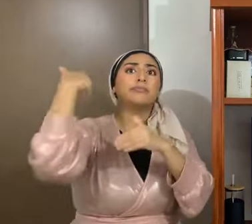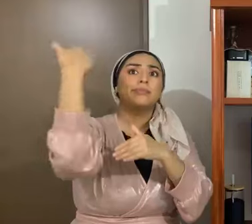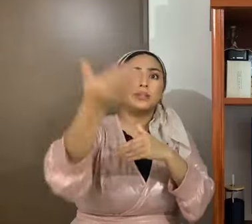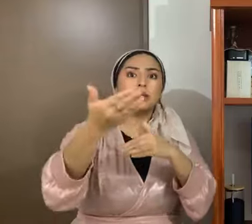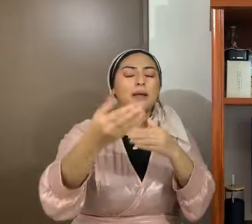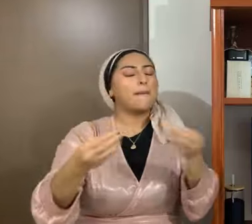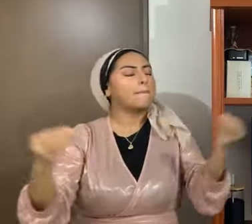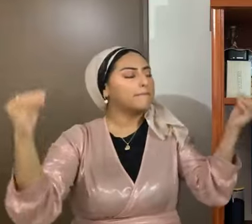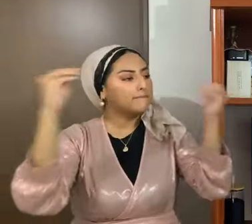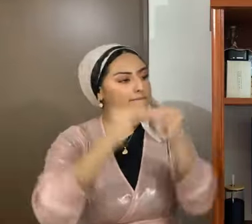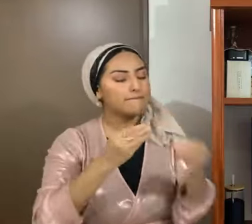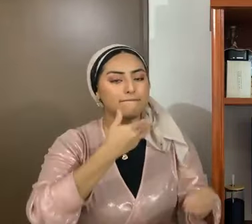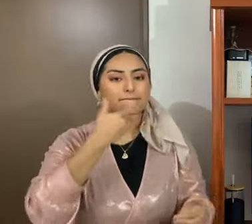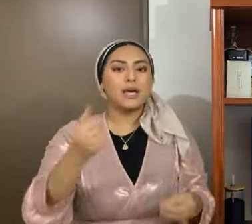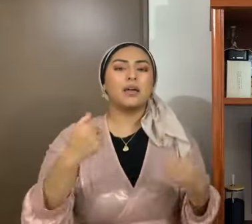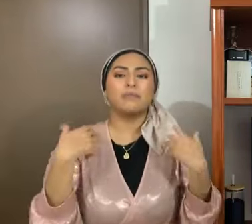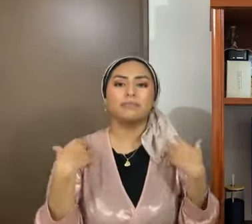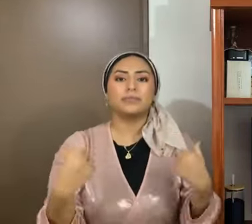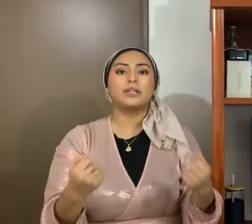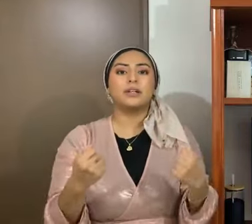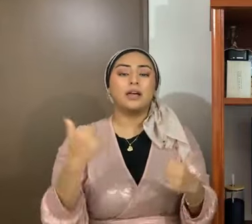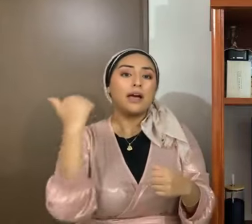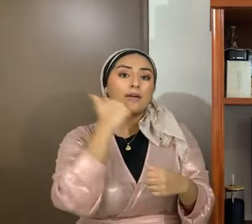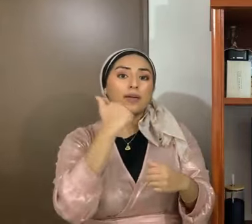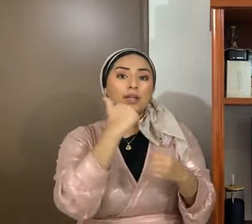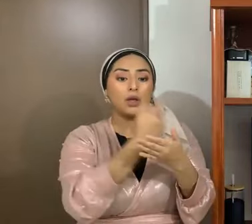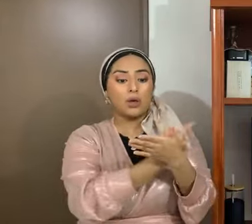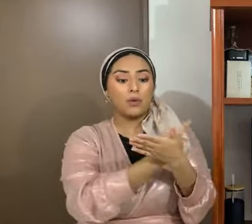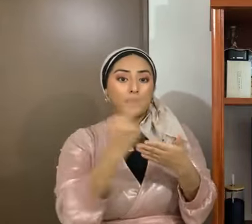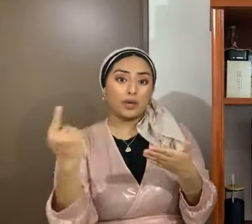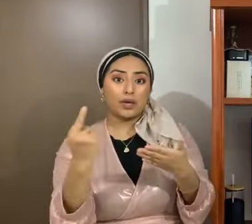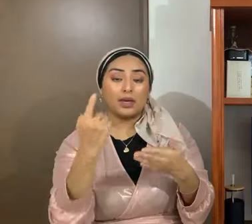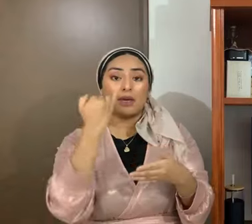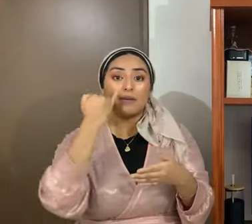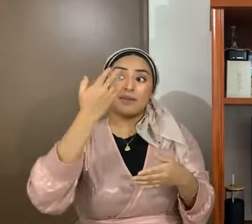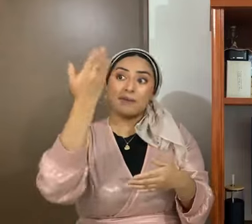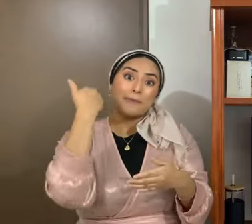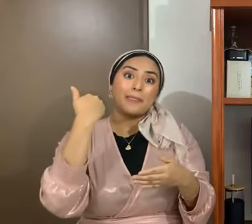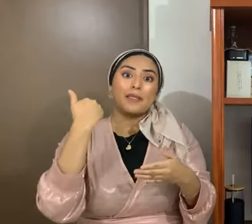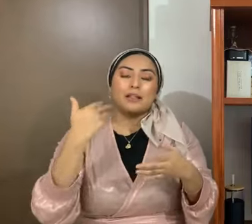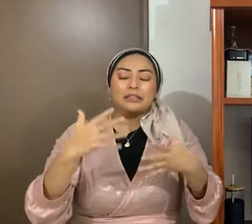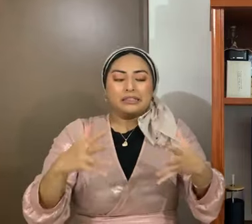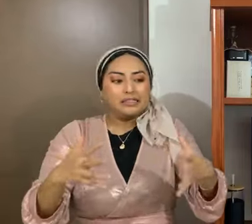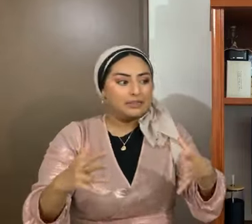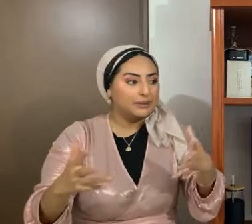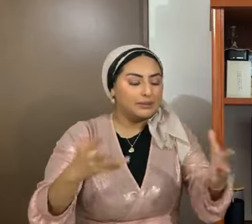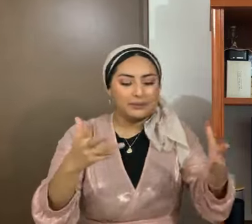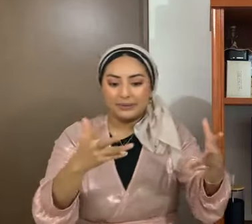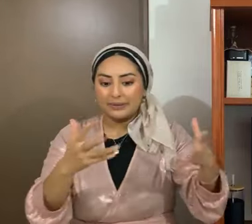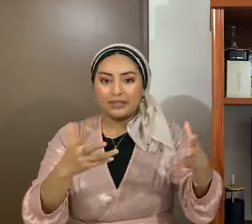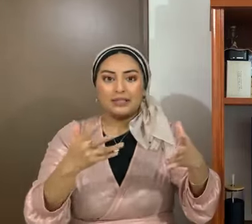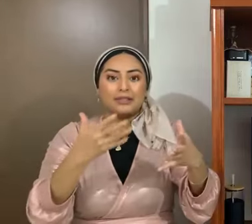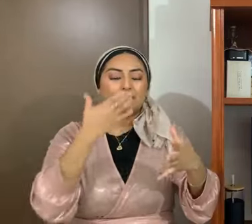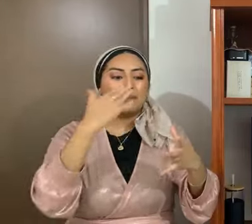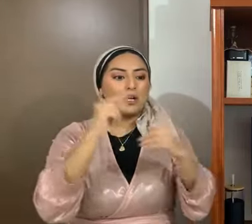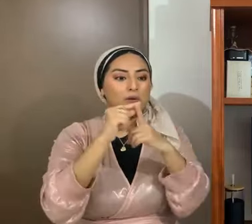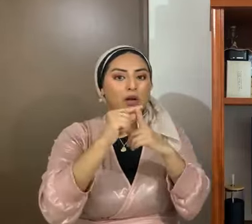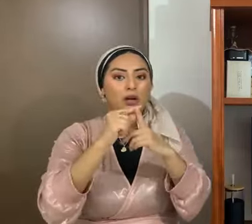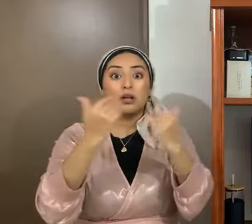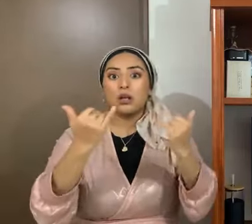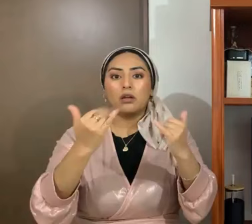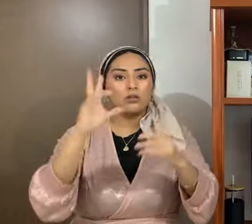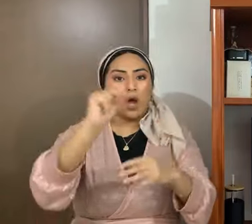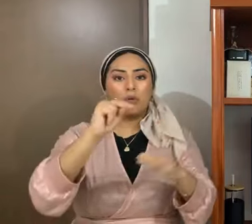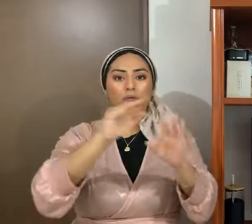sigue? Aún mejor. Y todos los días de la semana, si estabas medio tenso y ya se te iba a salir una mala palabra, pues ahora